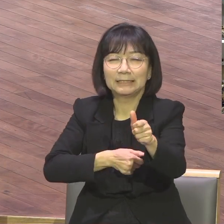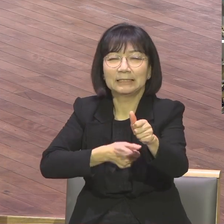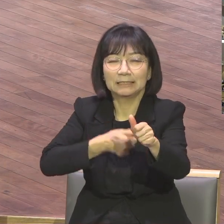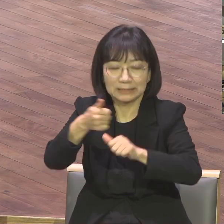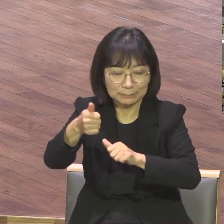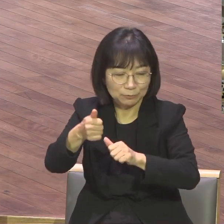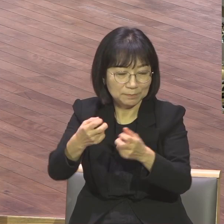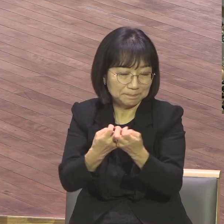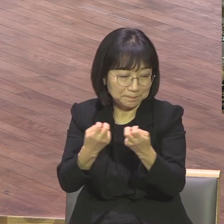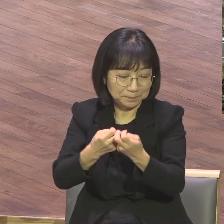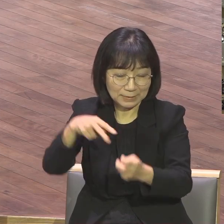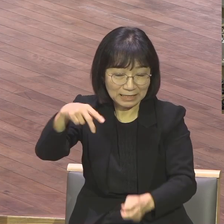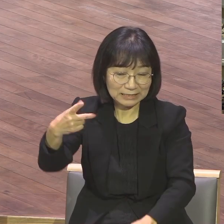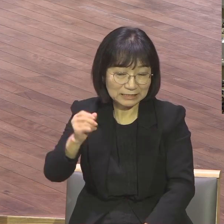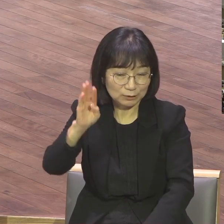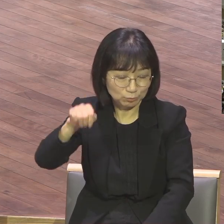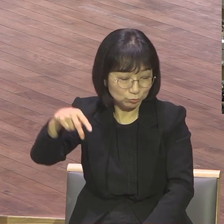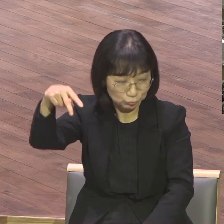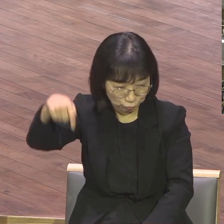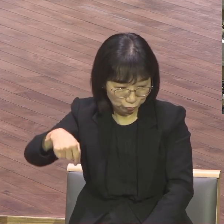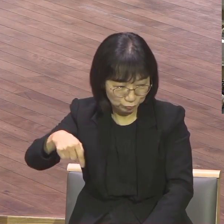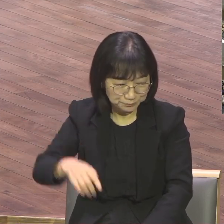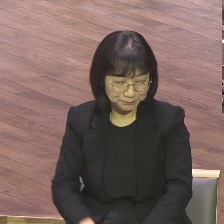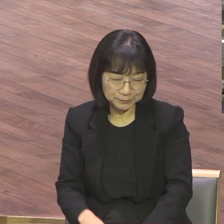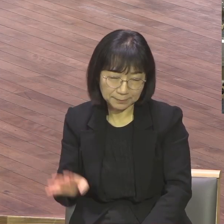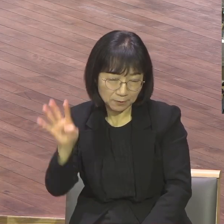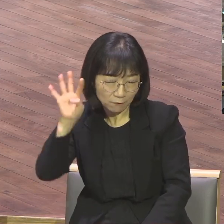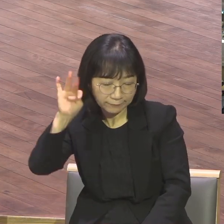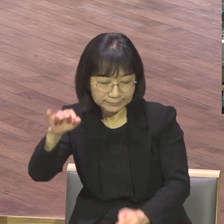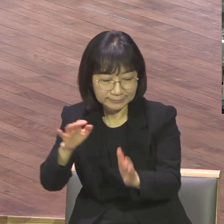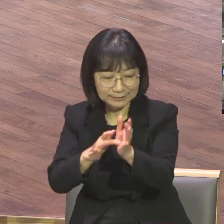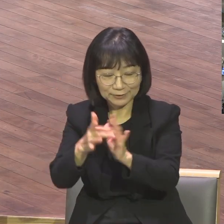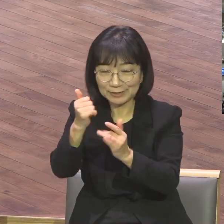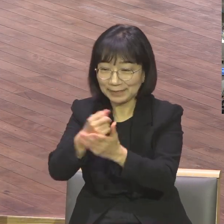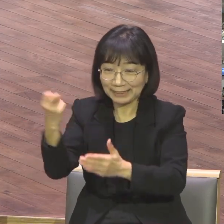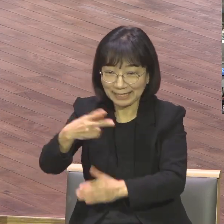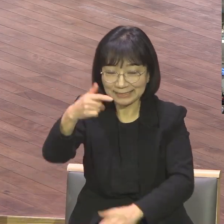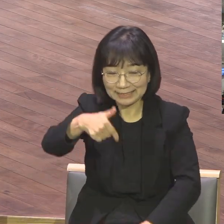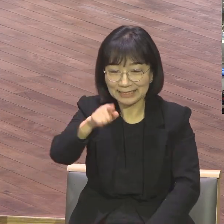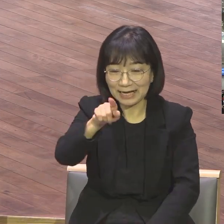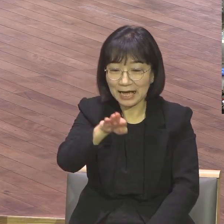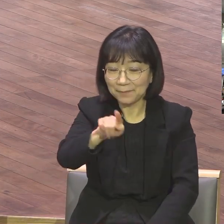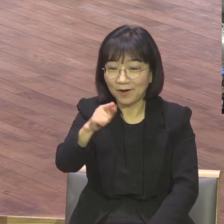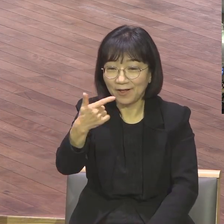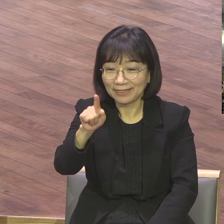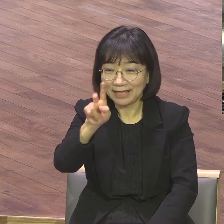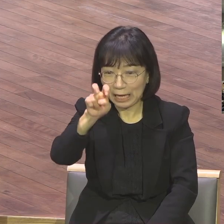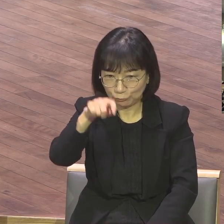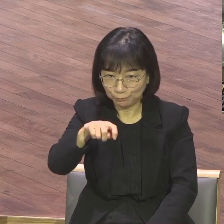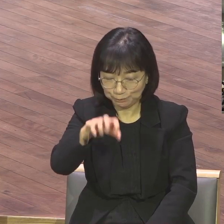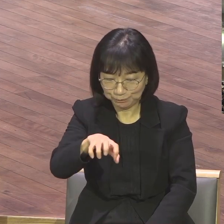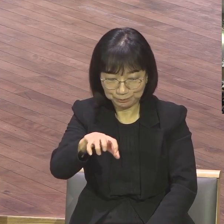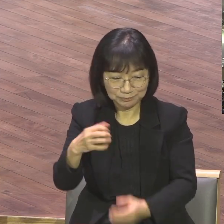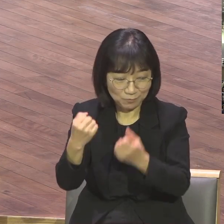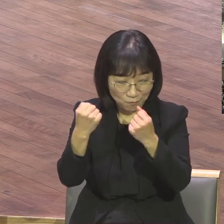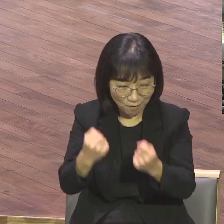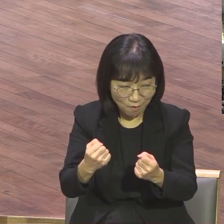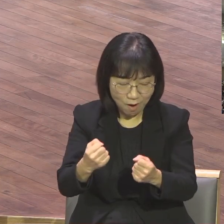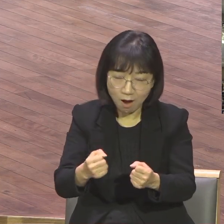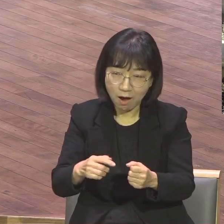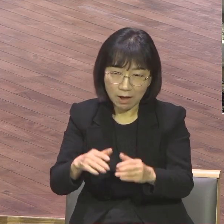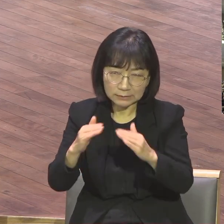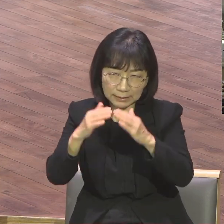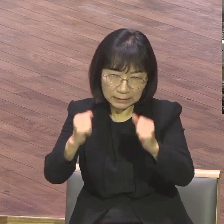후에 예수께서 다시 가브나움에 들어가시니 집에 계시다는 소문이 들린지라 많은